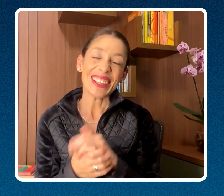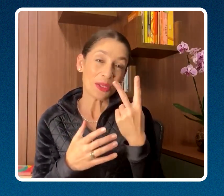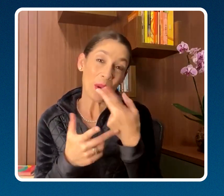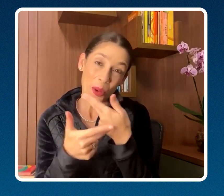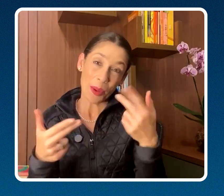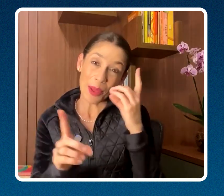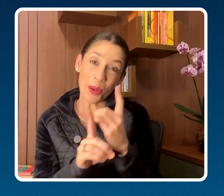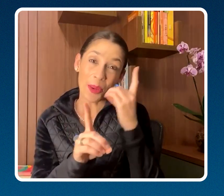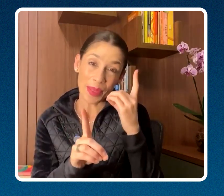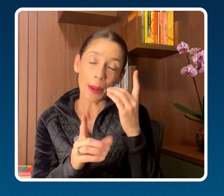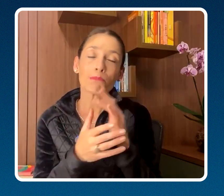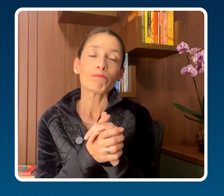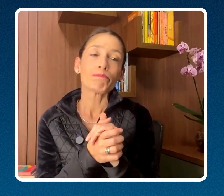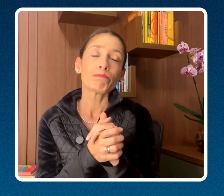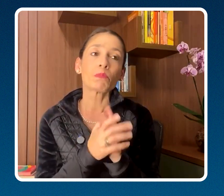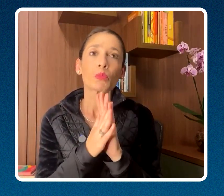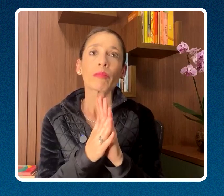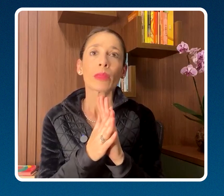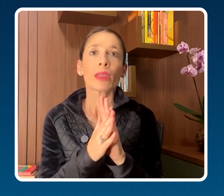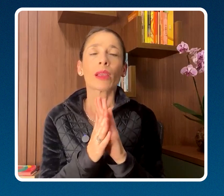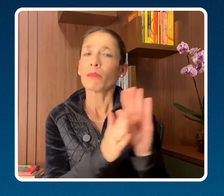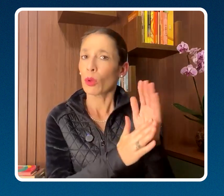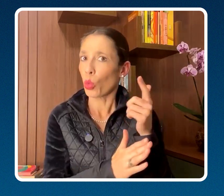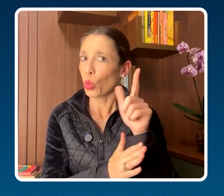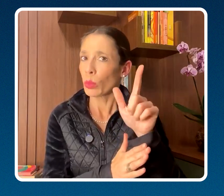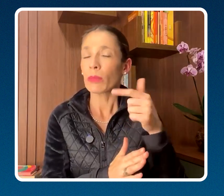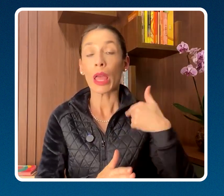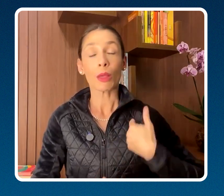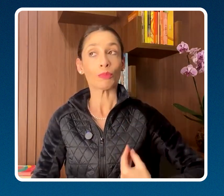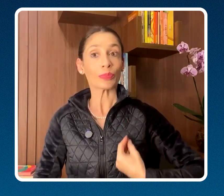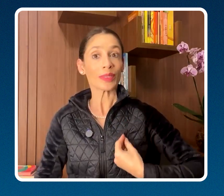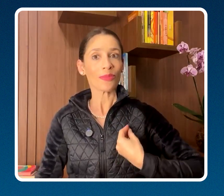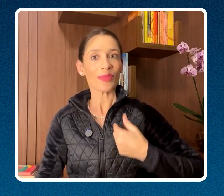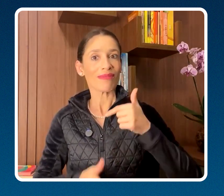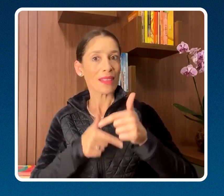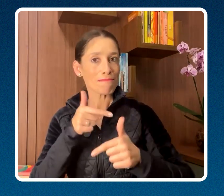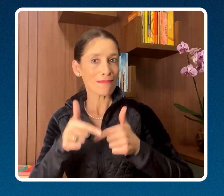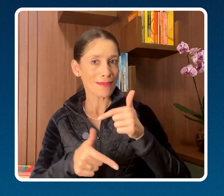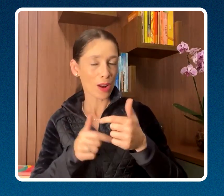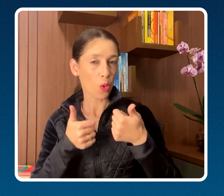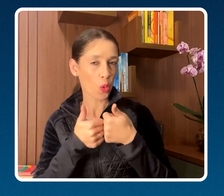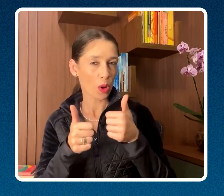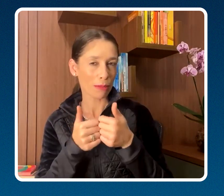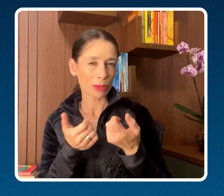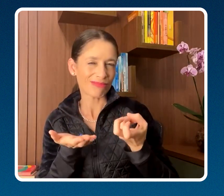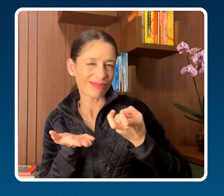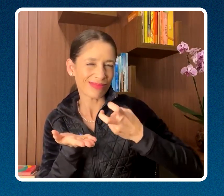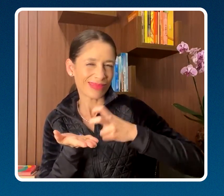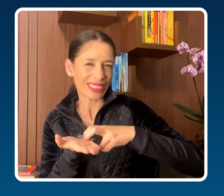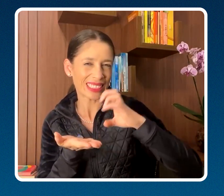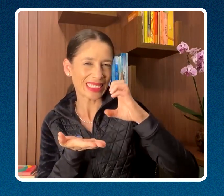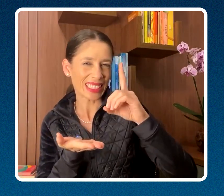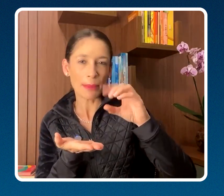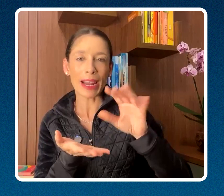num determinado dia, eu estava no ônibus, eu estava indo trabalhar, era muito cedo. E uma pessoa, eu já vou contando 3